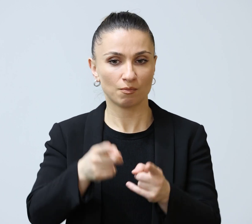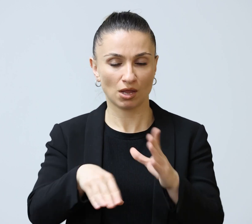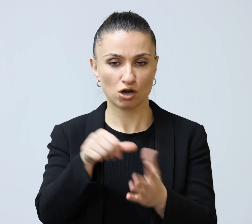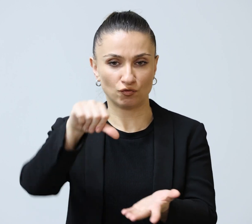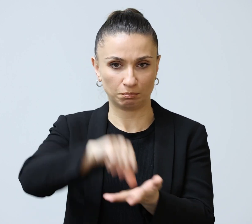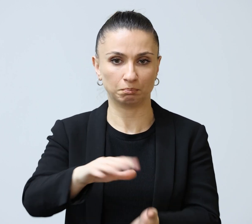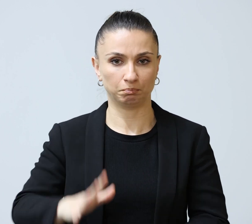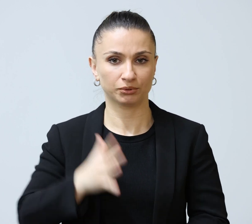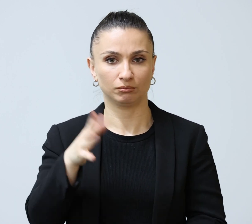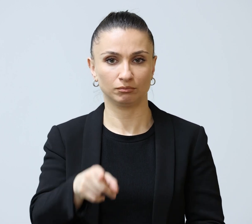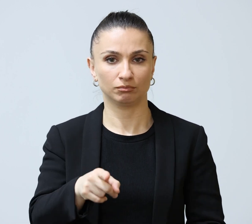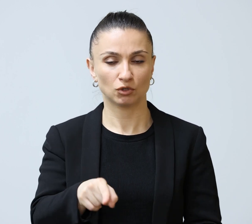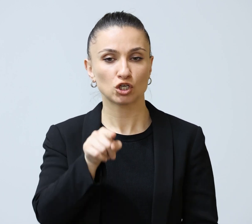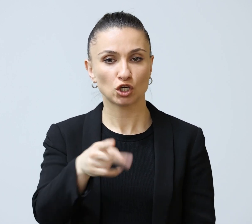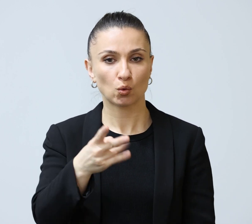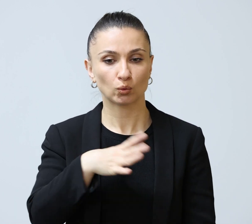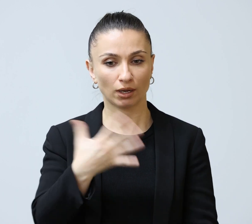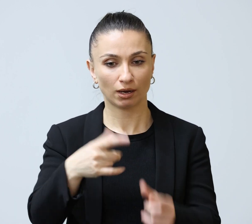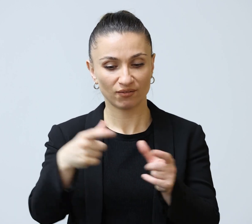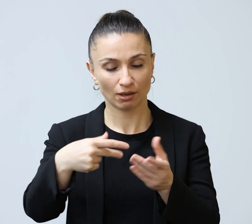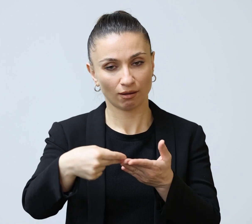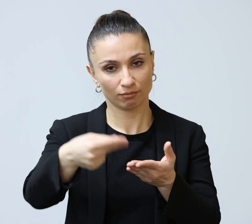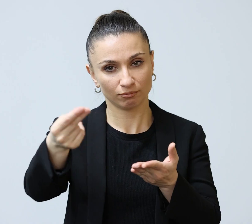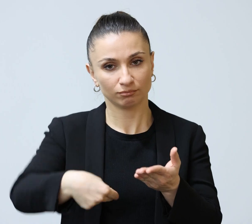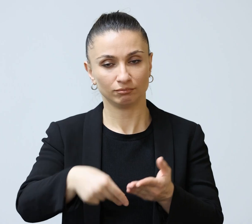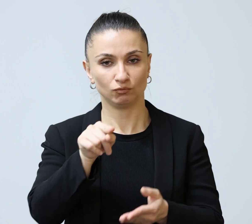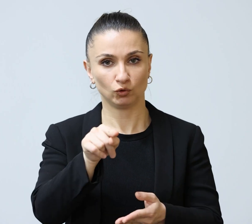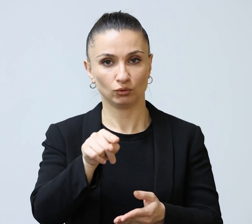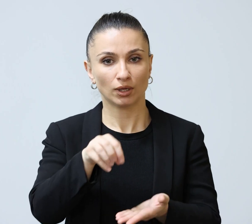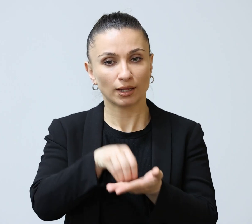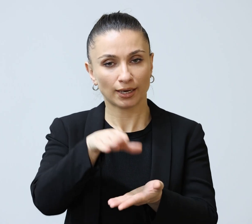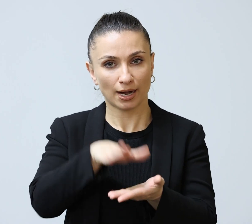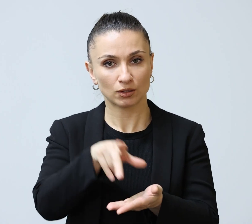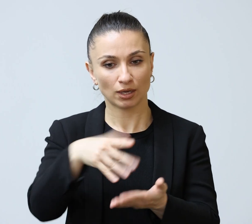Գրանցում իրականացնողը ստորագրված անդորրագիրը կգցի սեղանի վրա դրված փոքր տուփի մեջ։